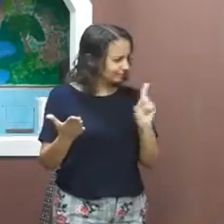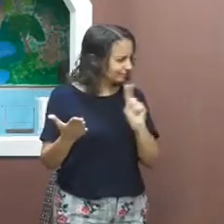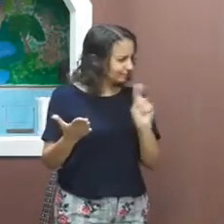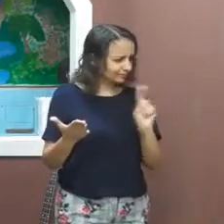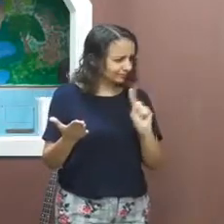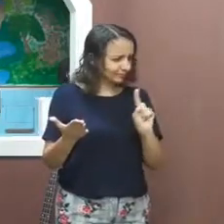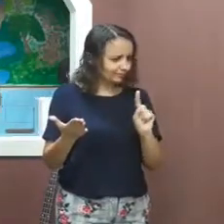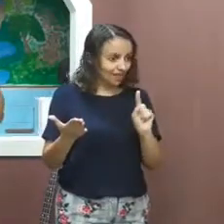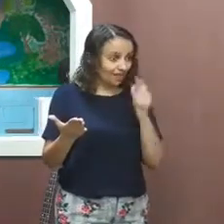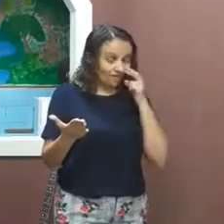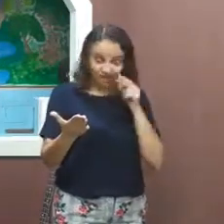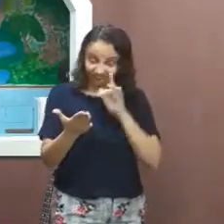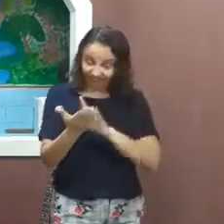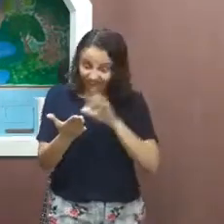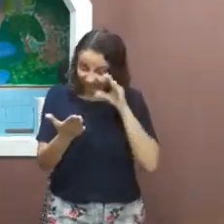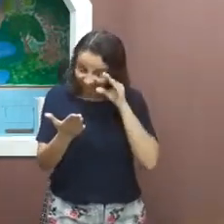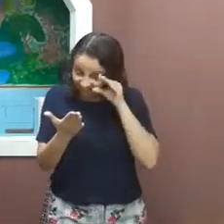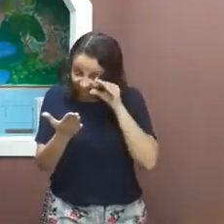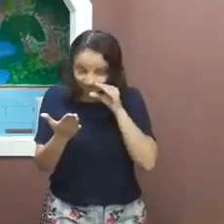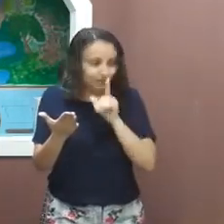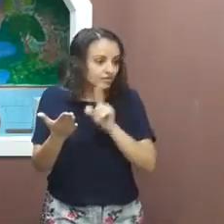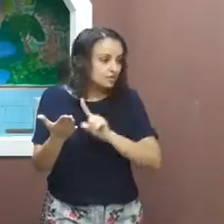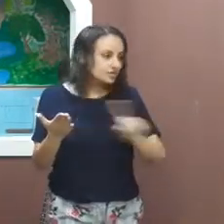Não, pastor, precisa ver. Não precisa ver, não.